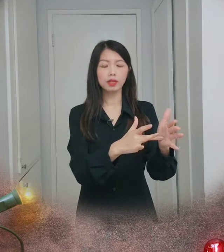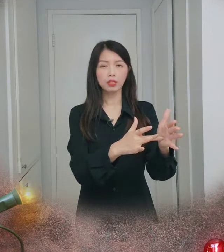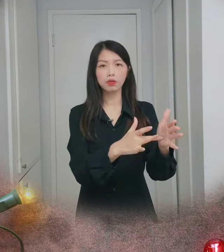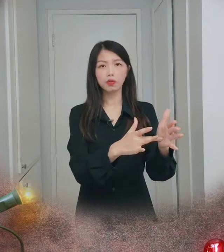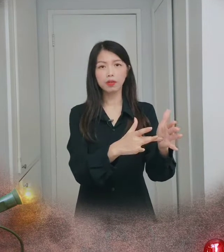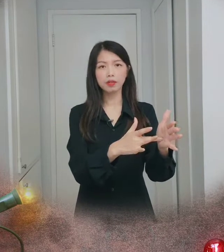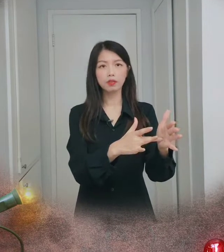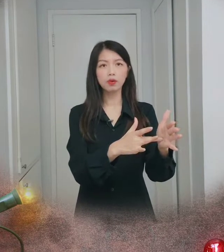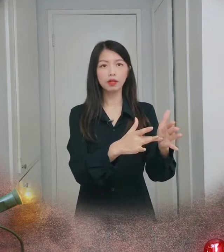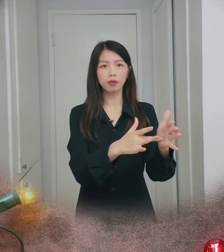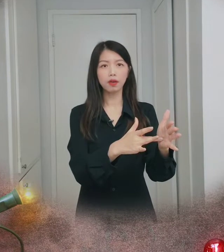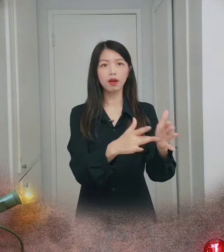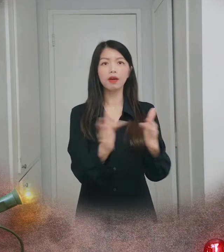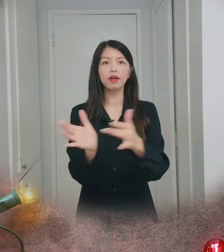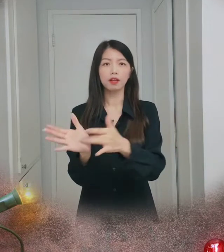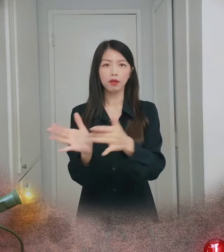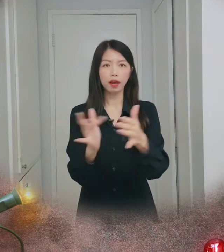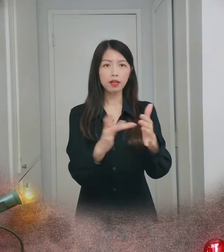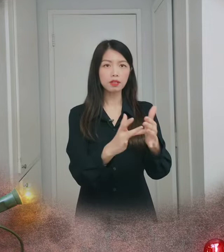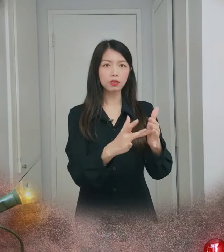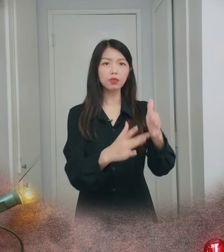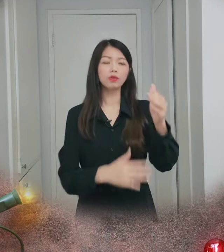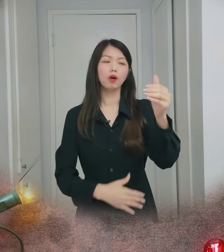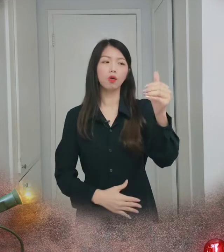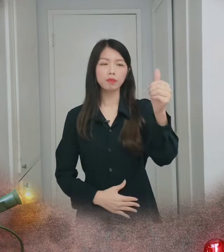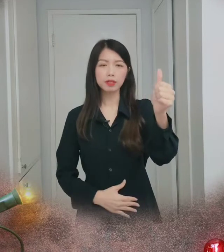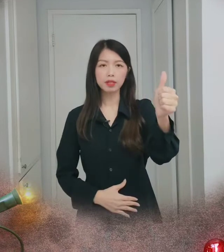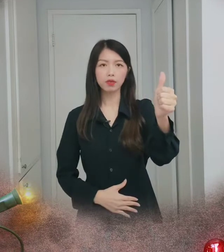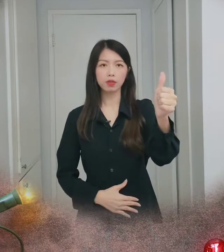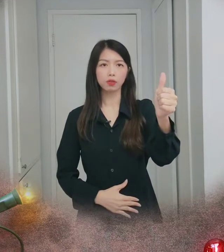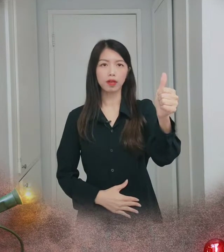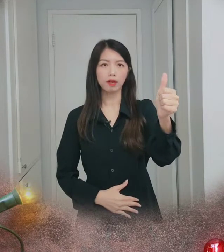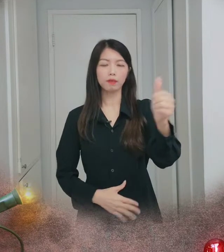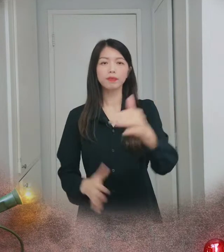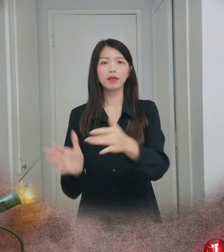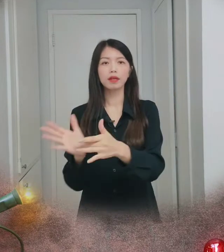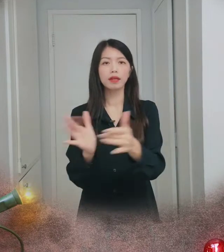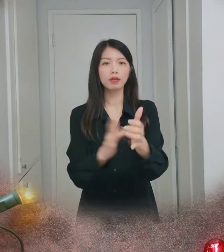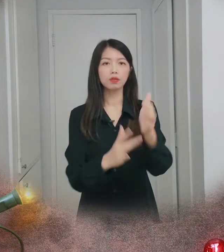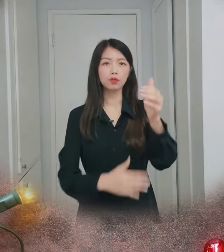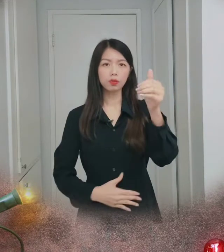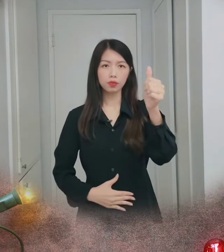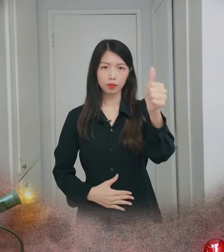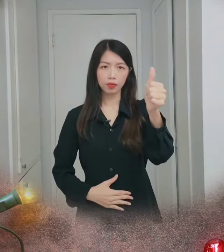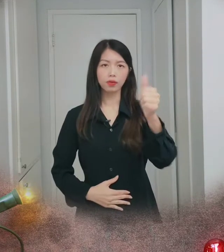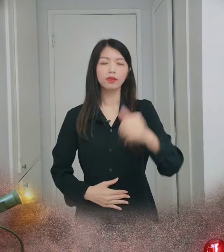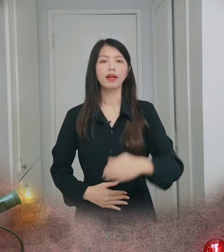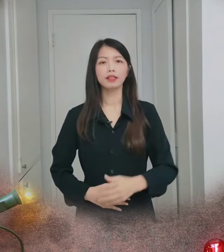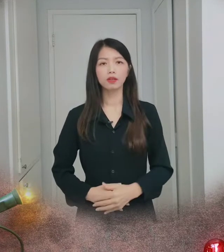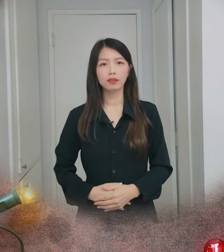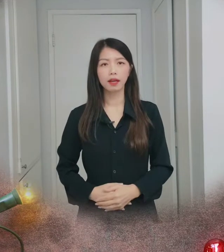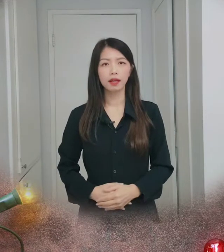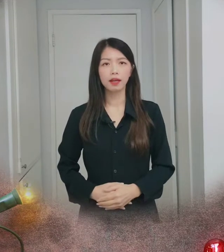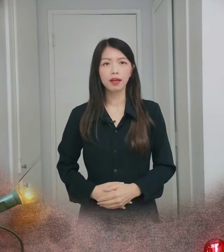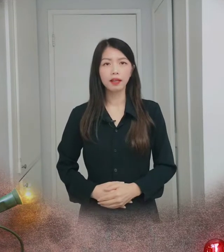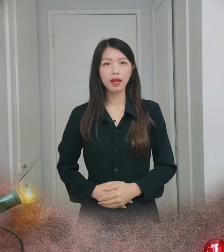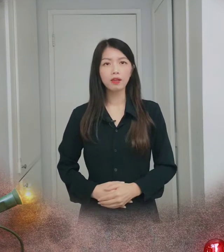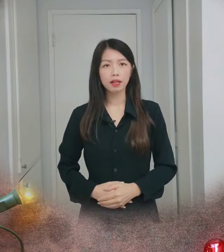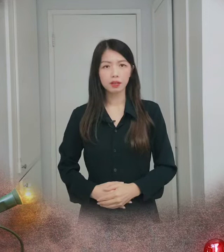하셔도 예수라고 한 뜻의 수어가 되고요. 이렇게 하시고 엄지 세우셔도 돼요. 예수